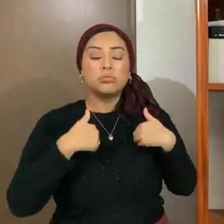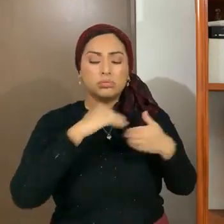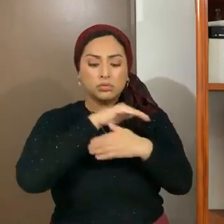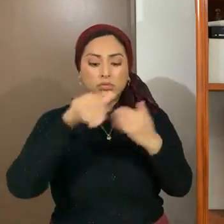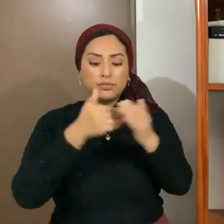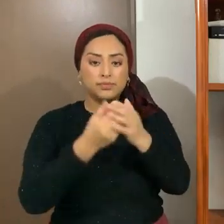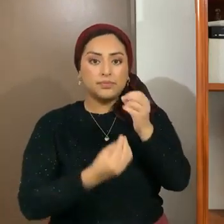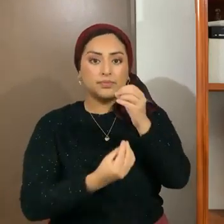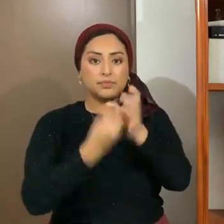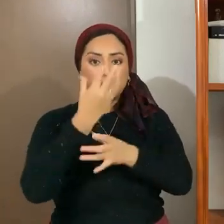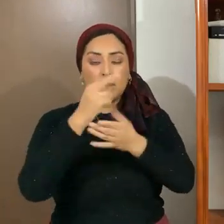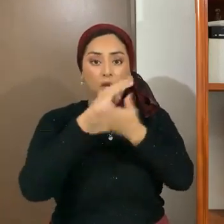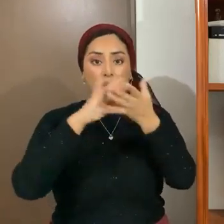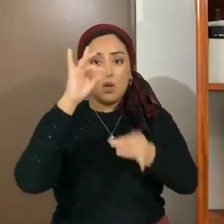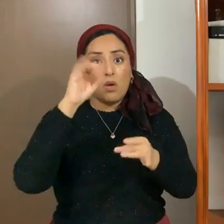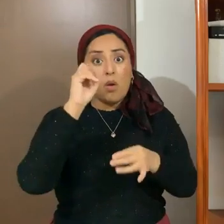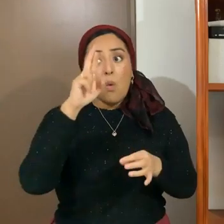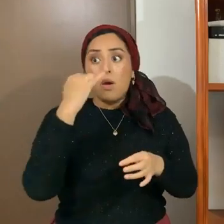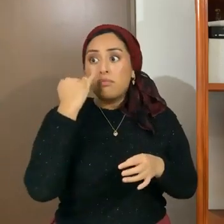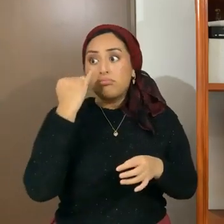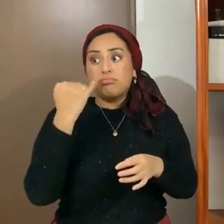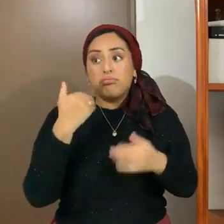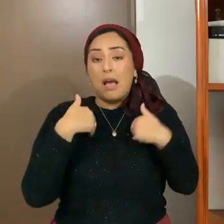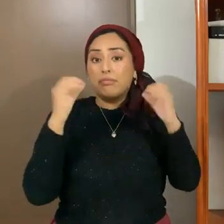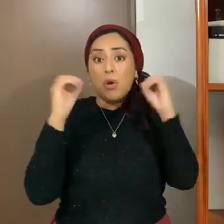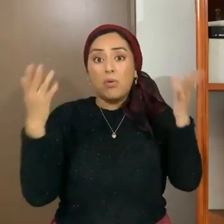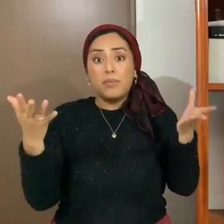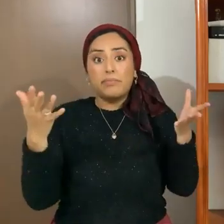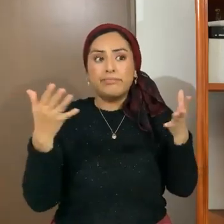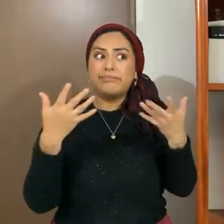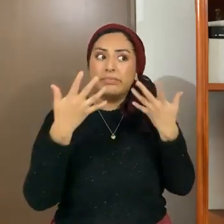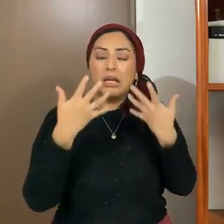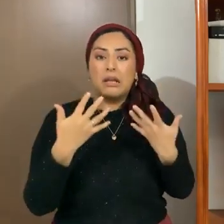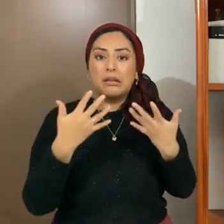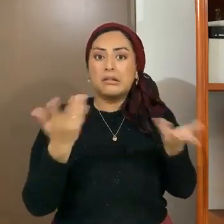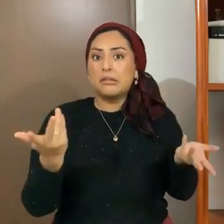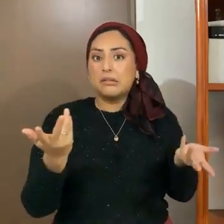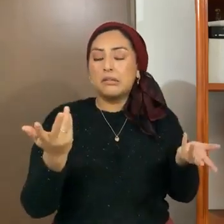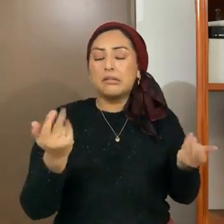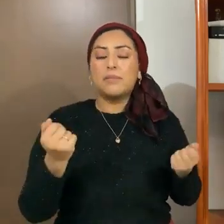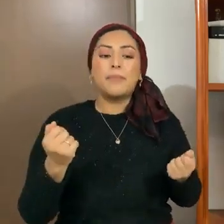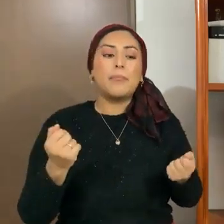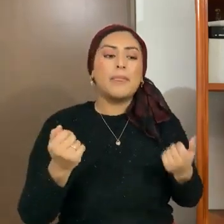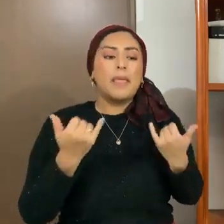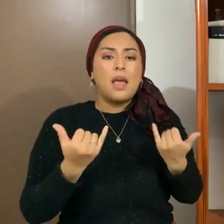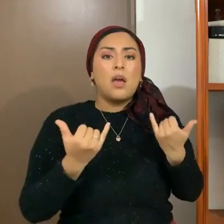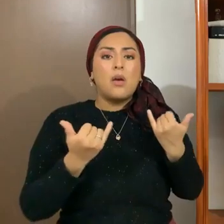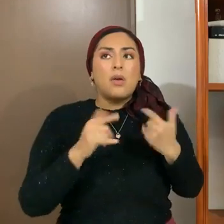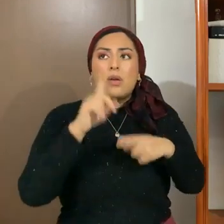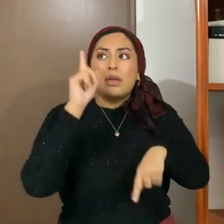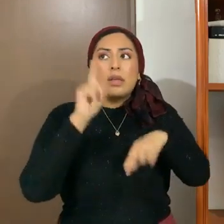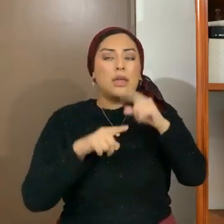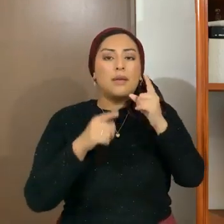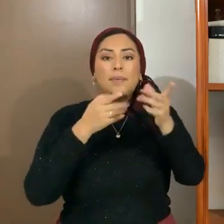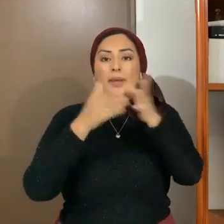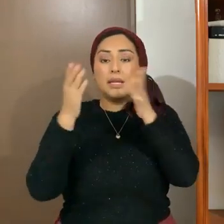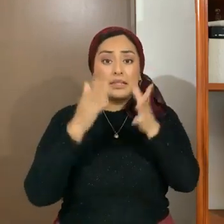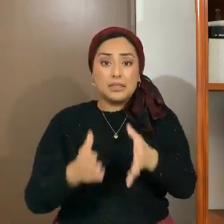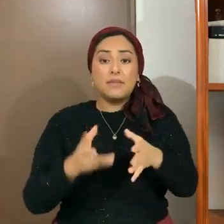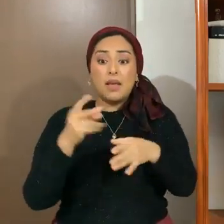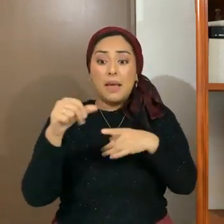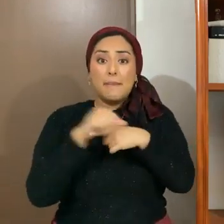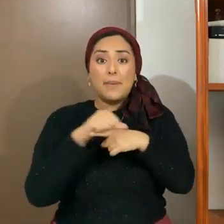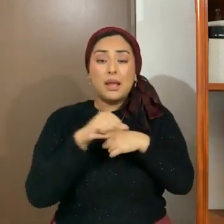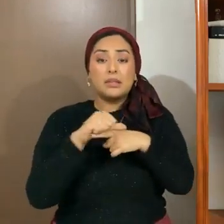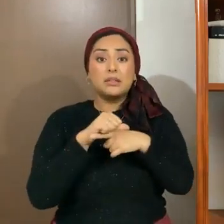frutos del Ruach HaKodesh o si no tenemos ninguno, que eso sería terrible. Ahora, no se puede ser un siervo del Eterno y